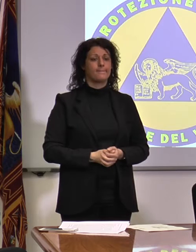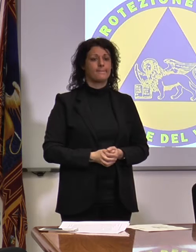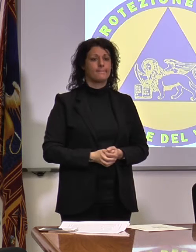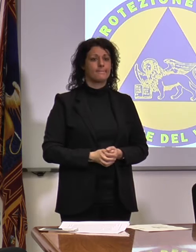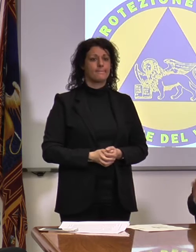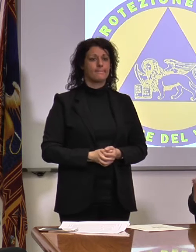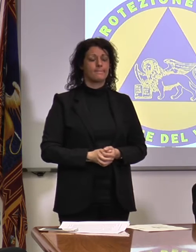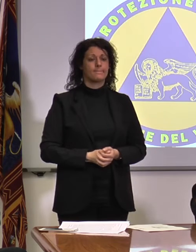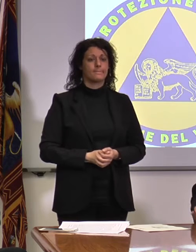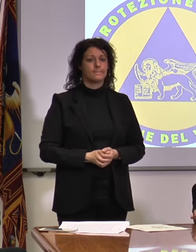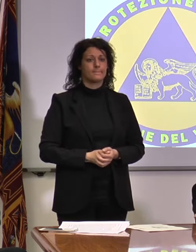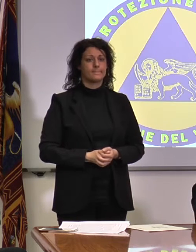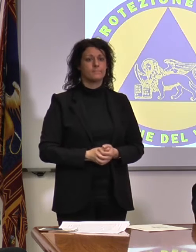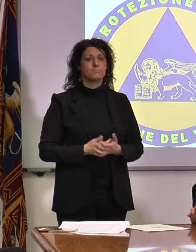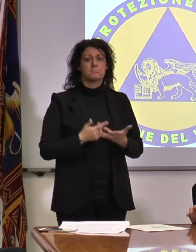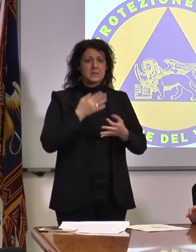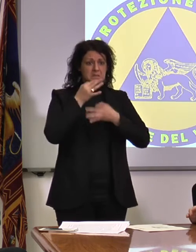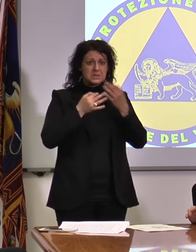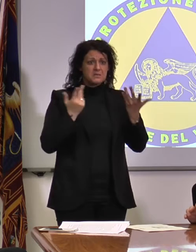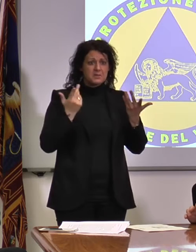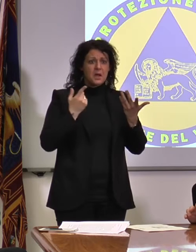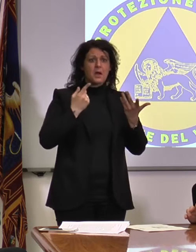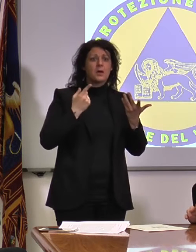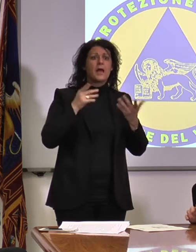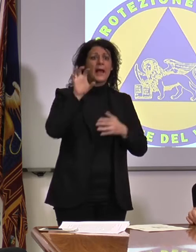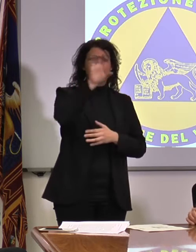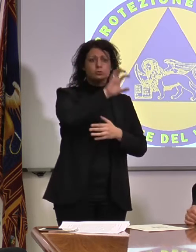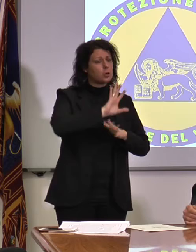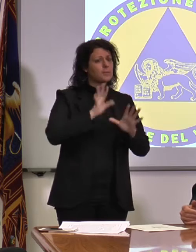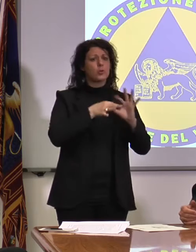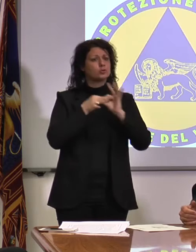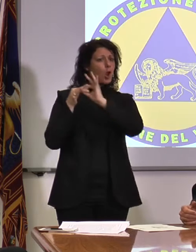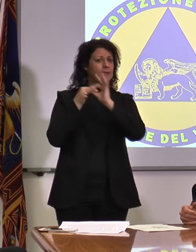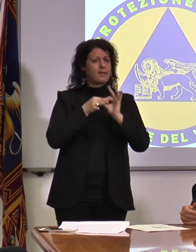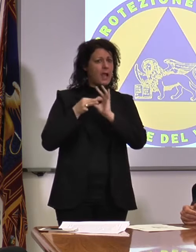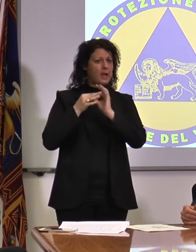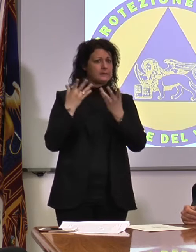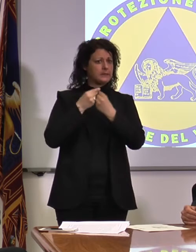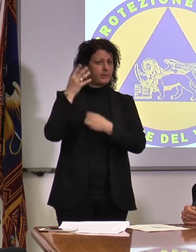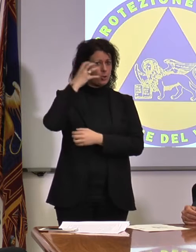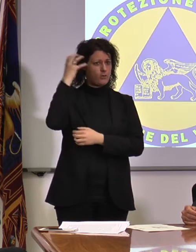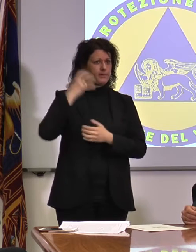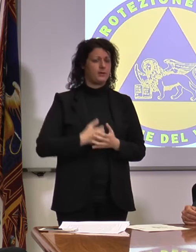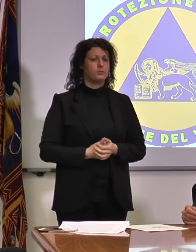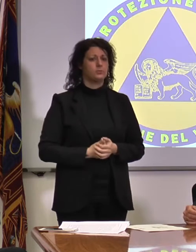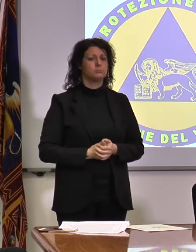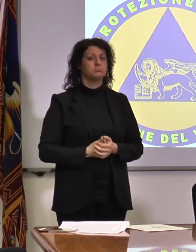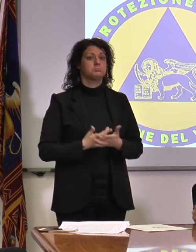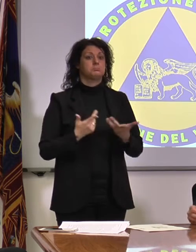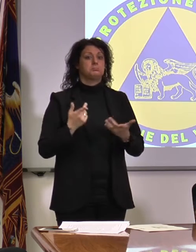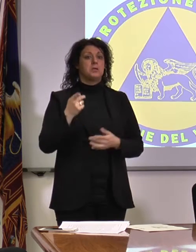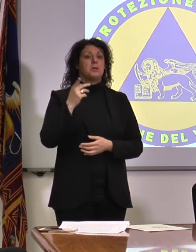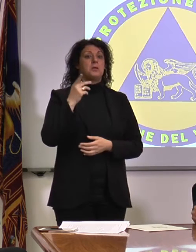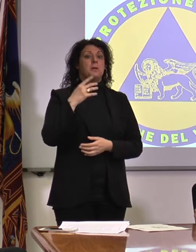non passano. Quindi c'è stata totale solidarietà da parte delle regioni. Poi dico che lui dice, chi mette